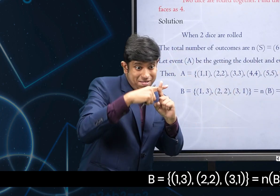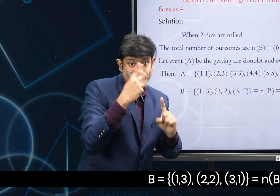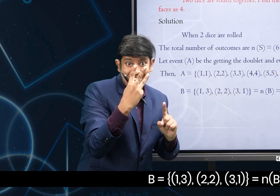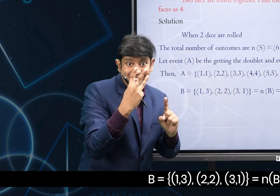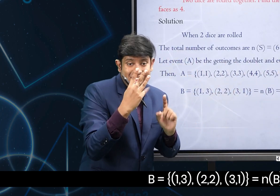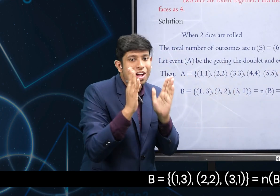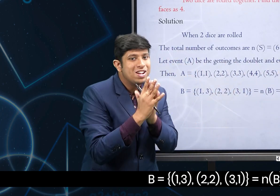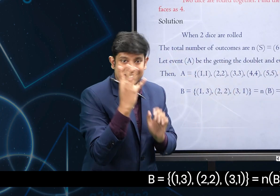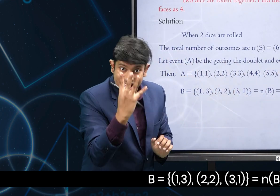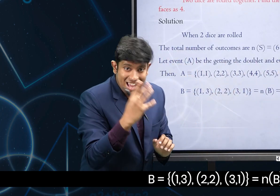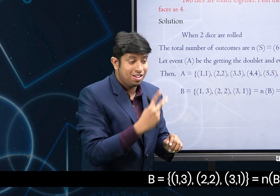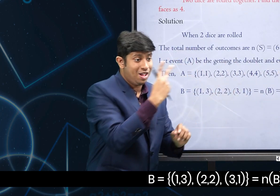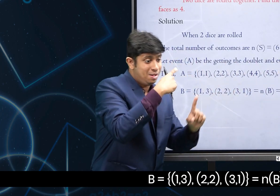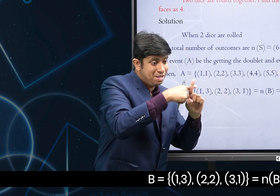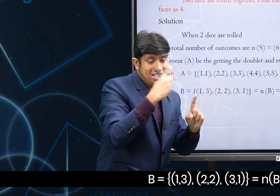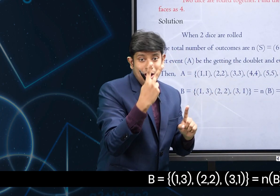ஈடு 3.